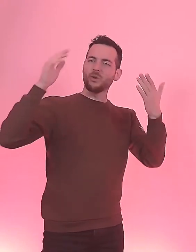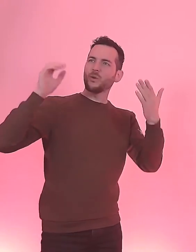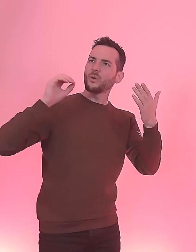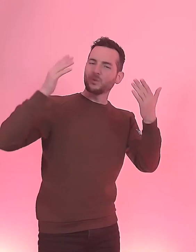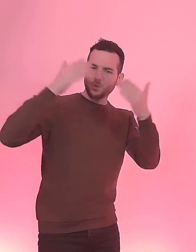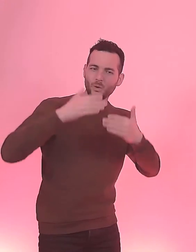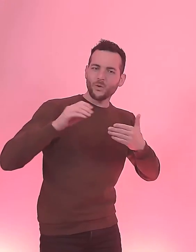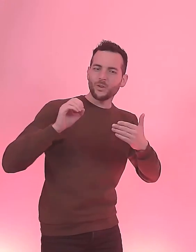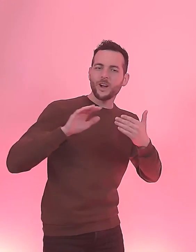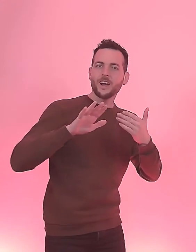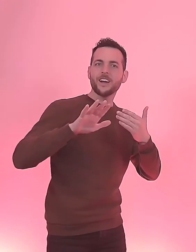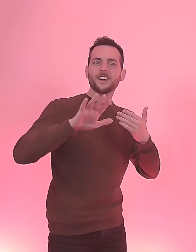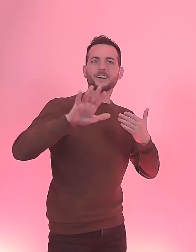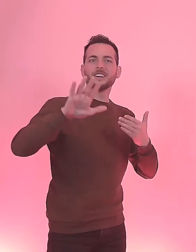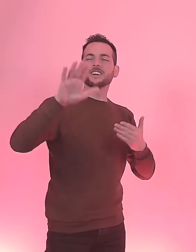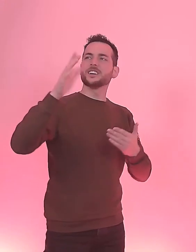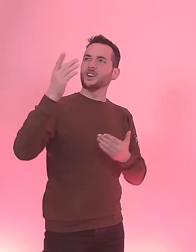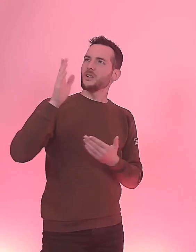history